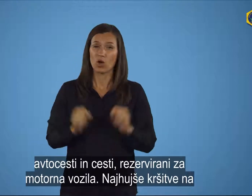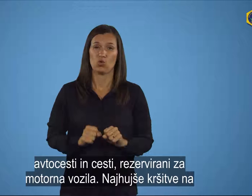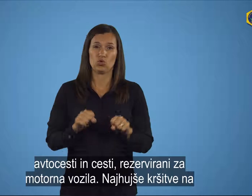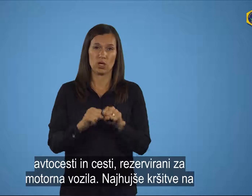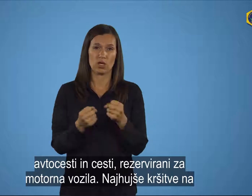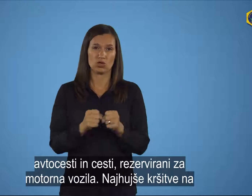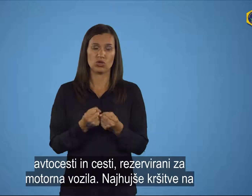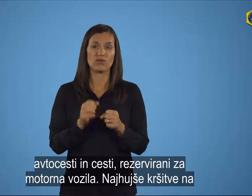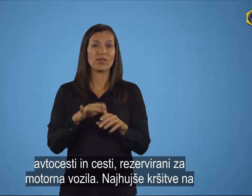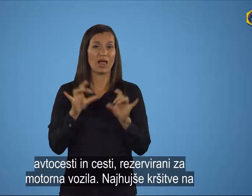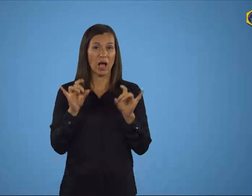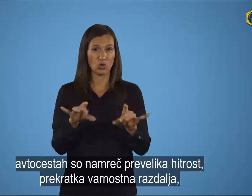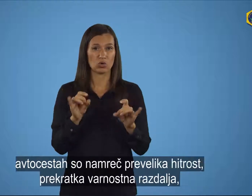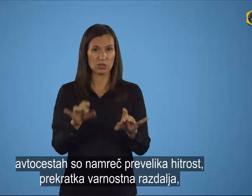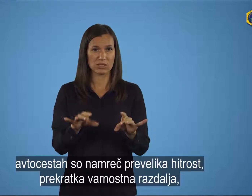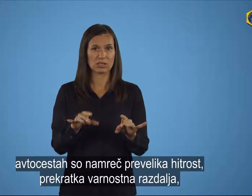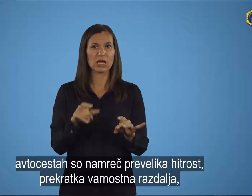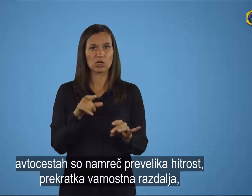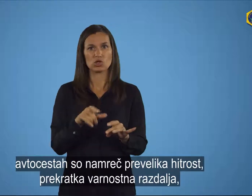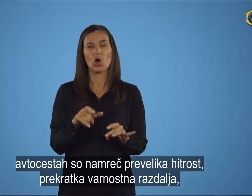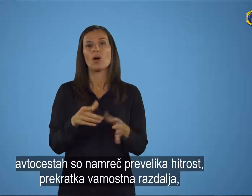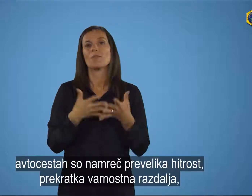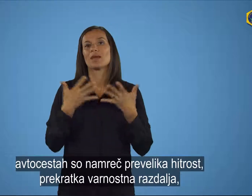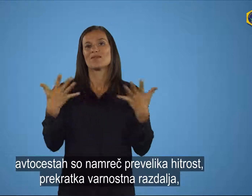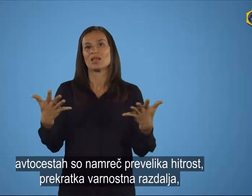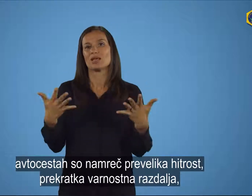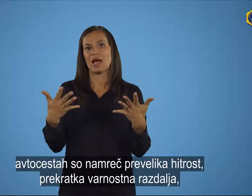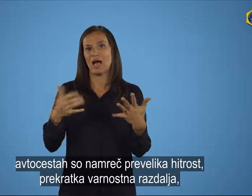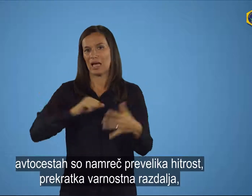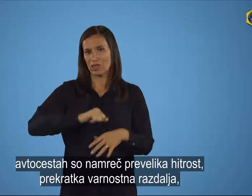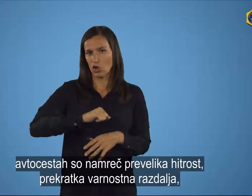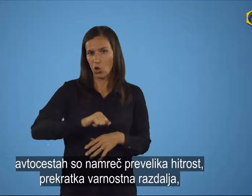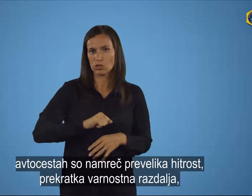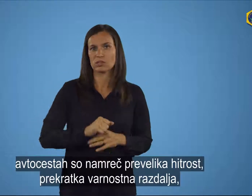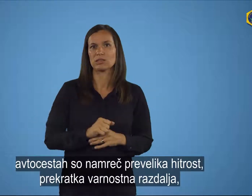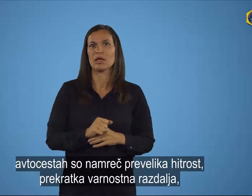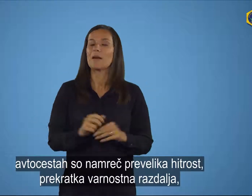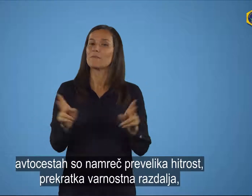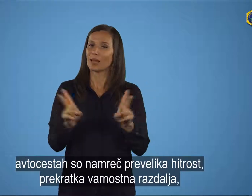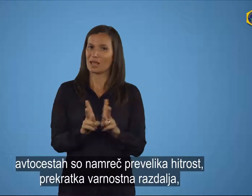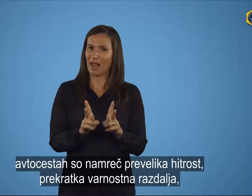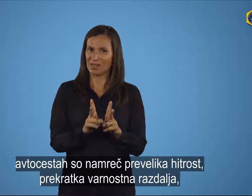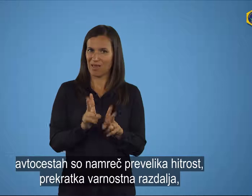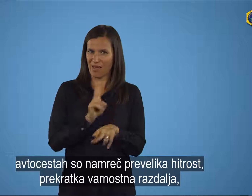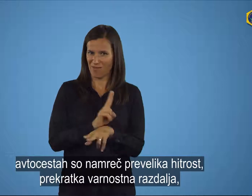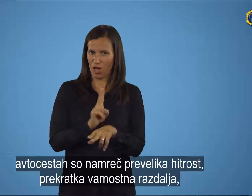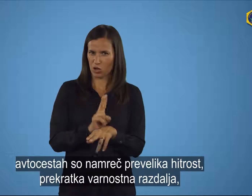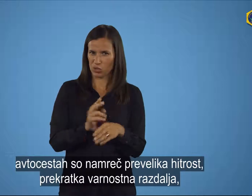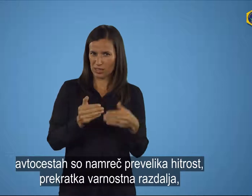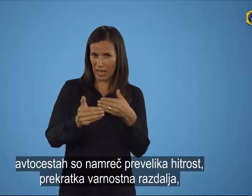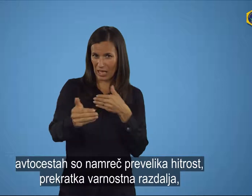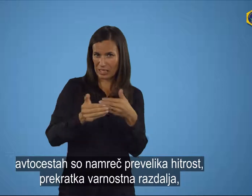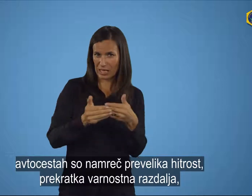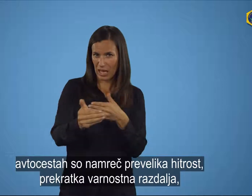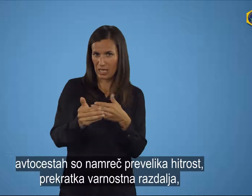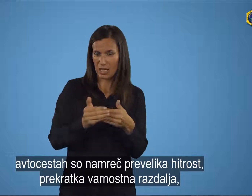Najhujše kršitve na avtocestah so namreč prevelika hitrost, prekratka varnostna razdalja, vzvratna